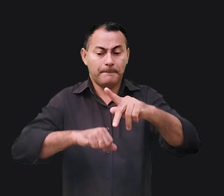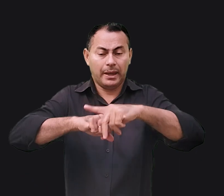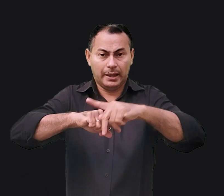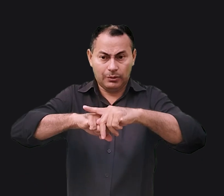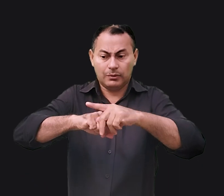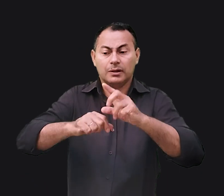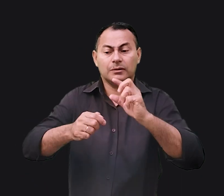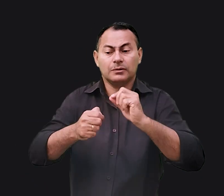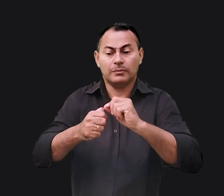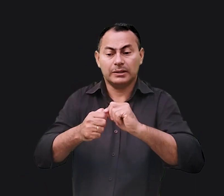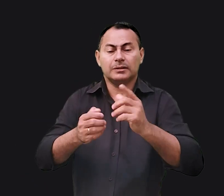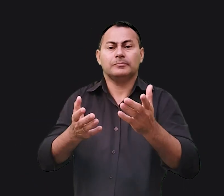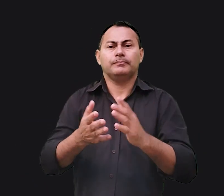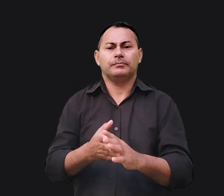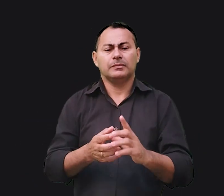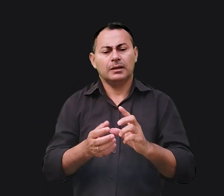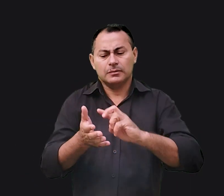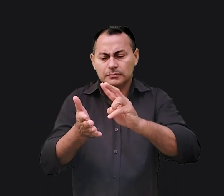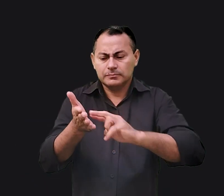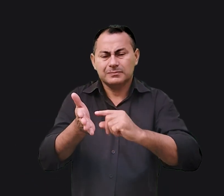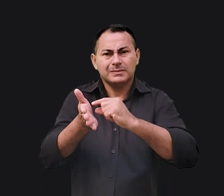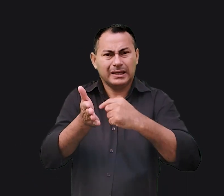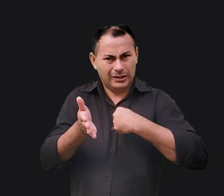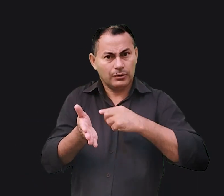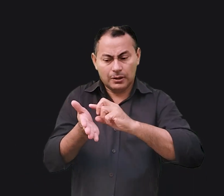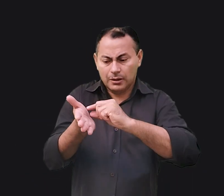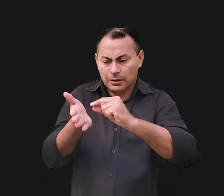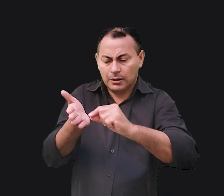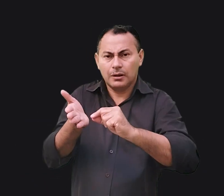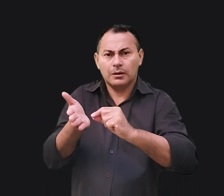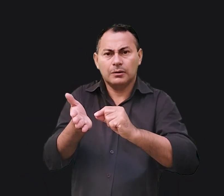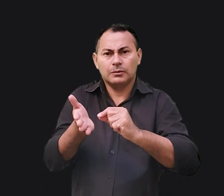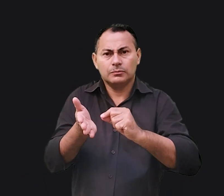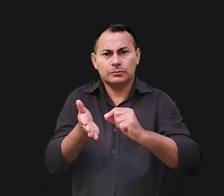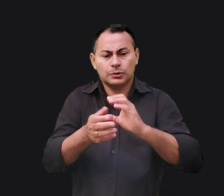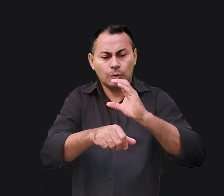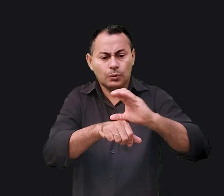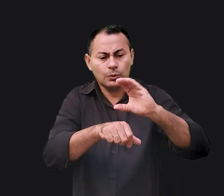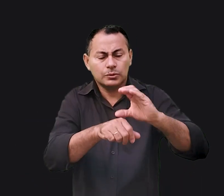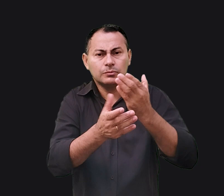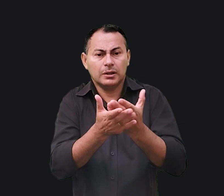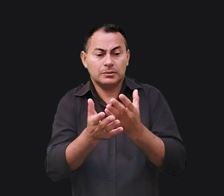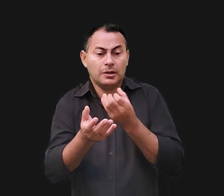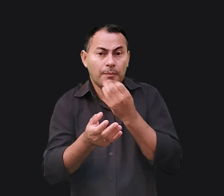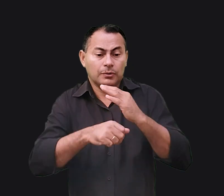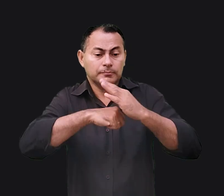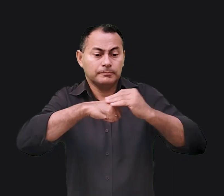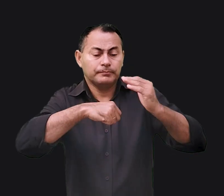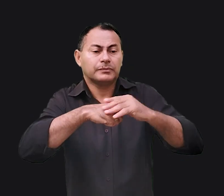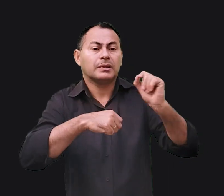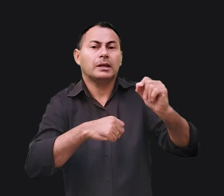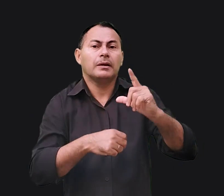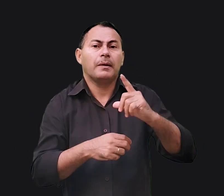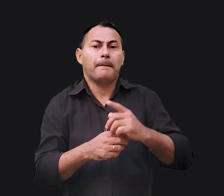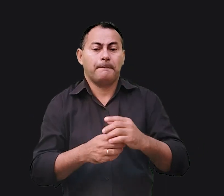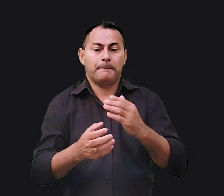Pedro. Tenho lido este versículo em alguns cultos fúnebres, e ele tem servido de consolo para aqueles que perderam